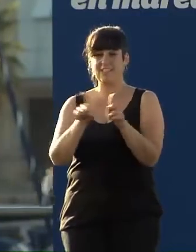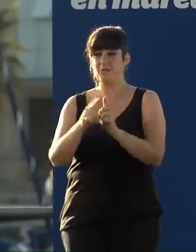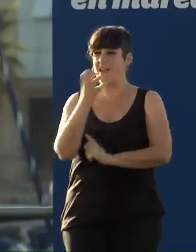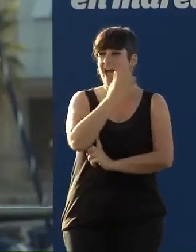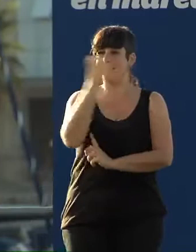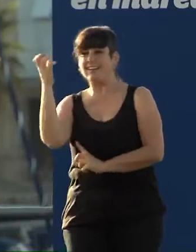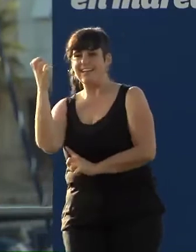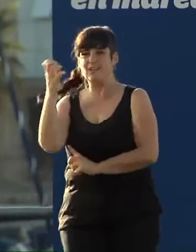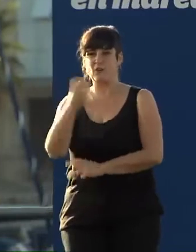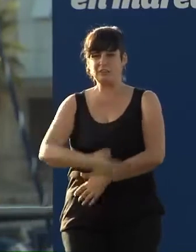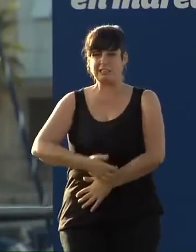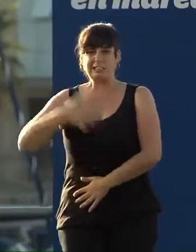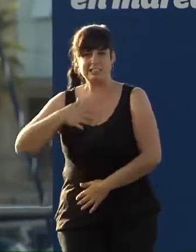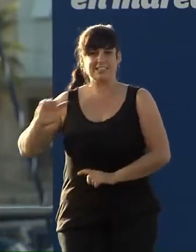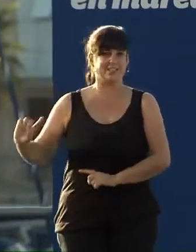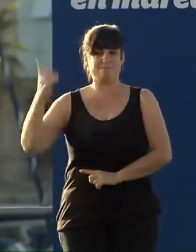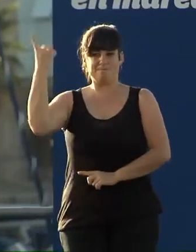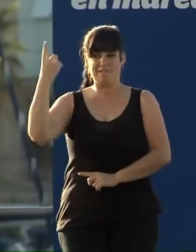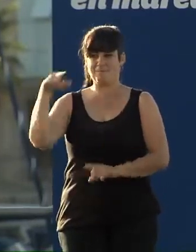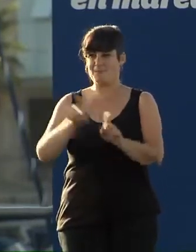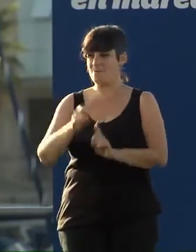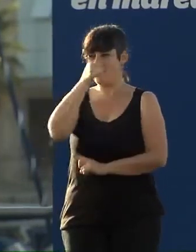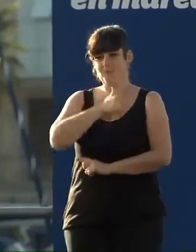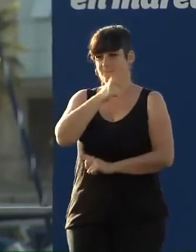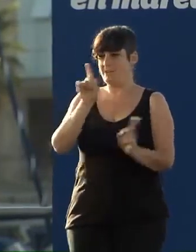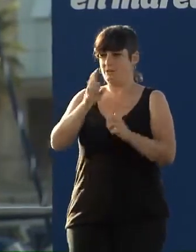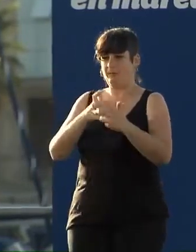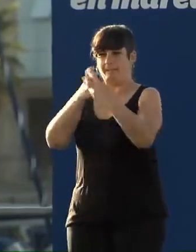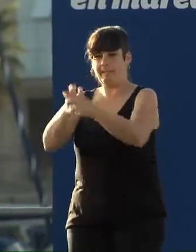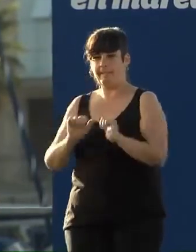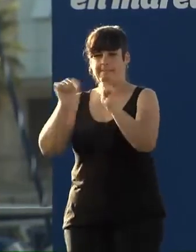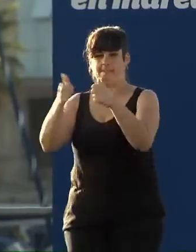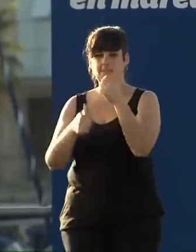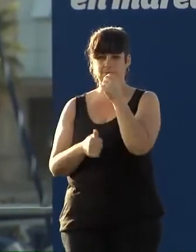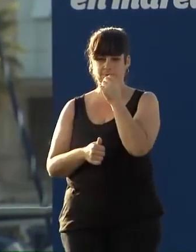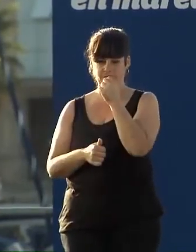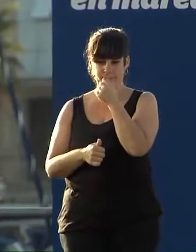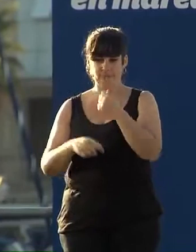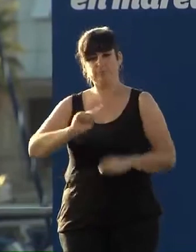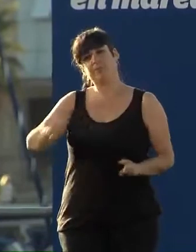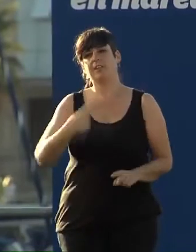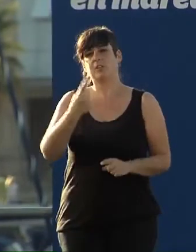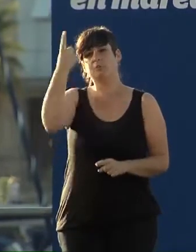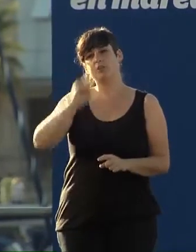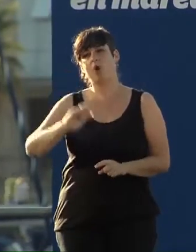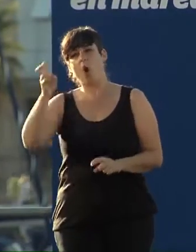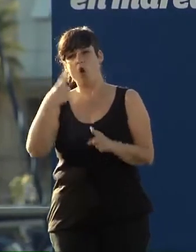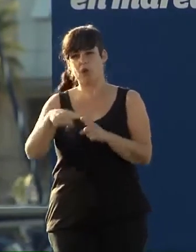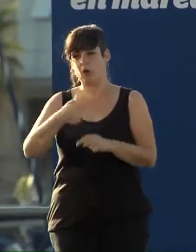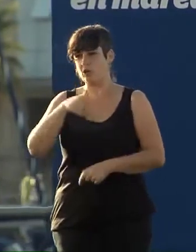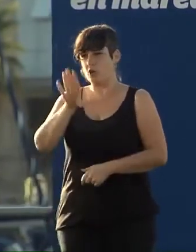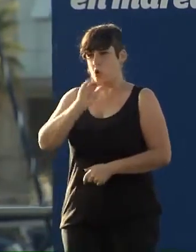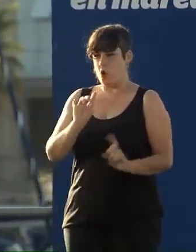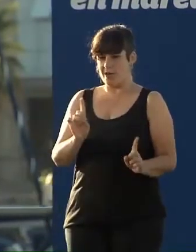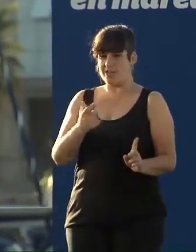de indignación o grande berro de inconformidad grande berro de loita Lu había otraa que no entendía canción que despu me enseñaron